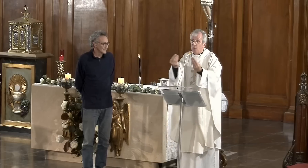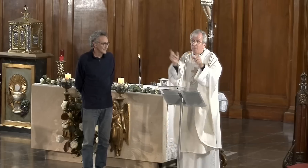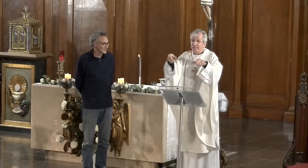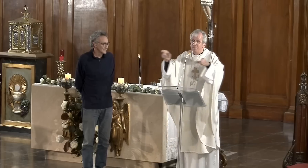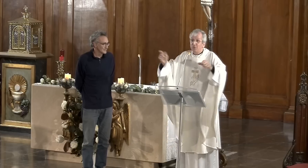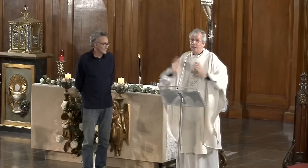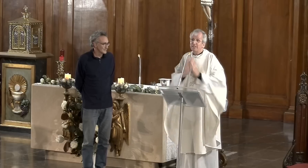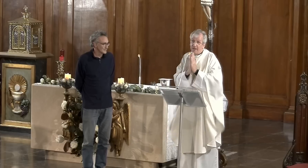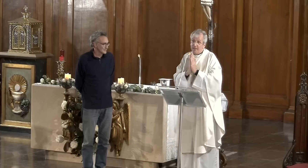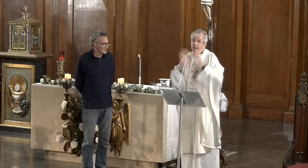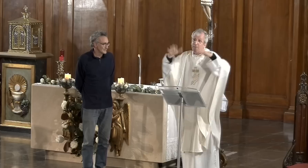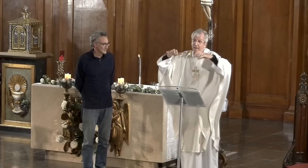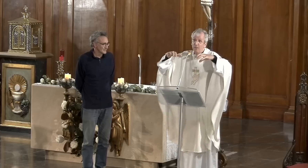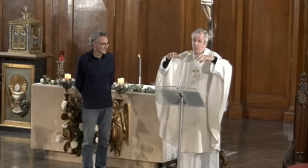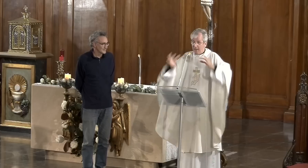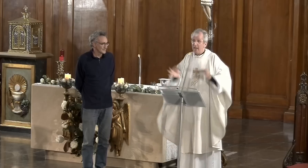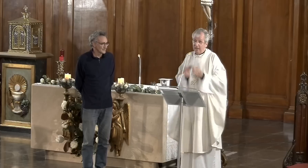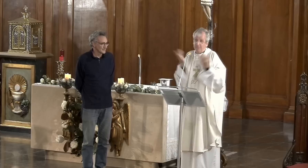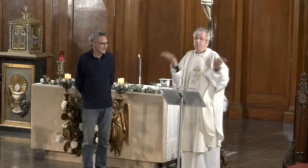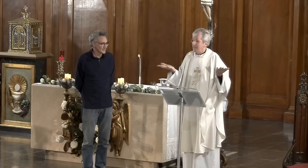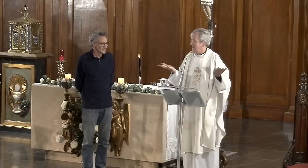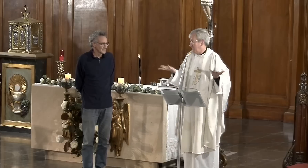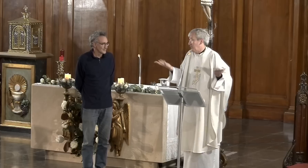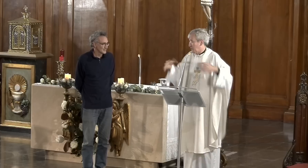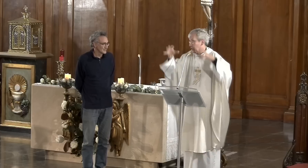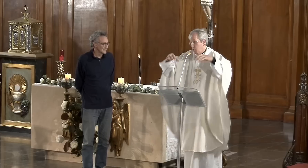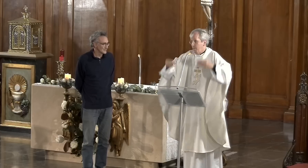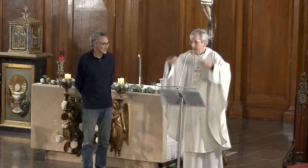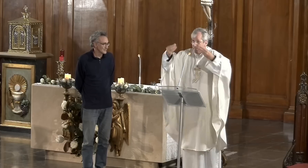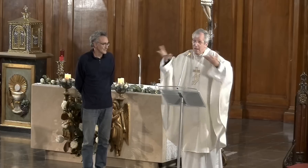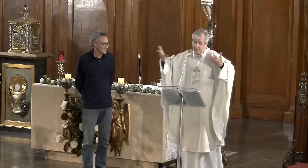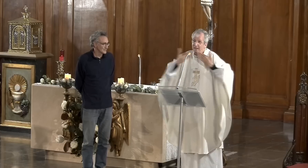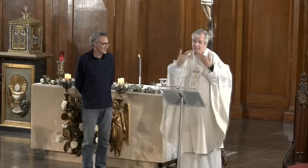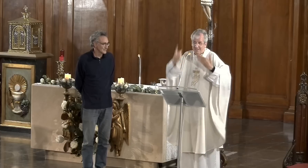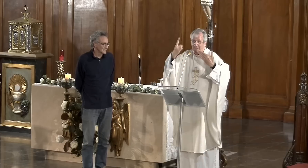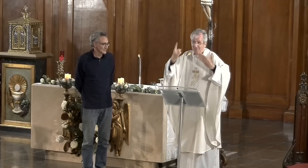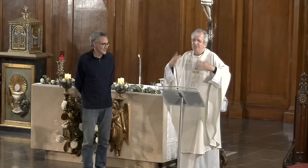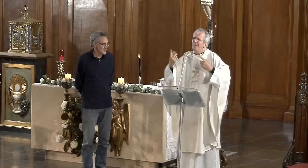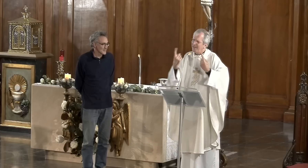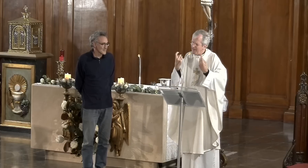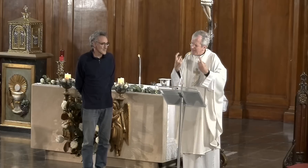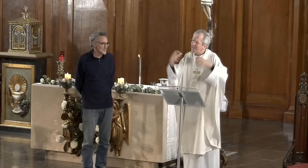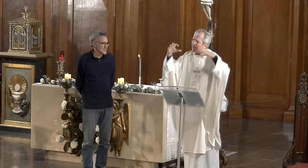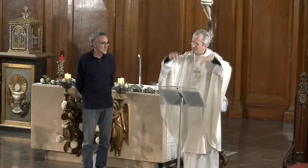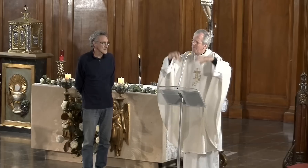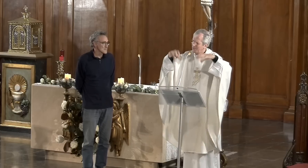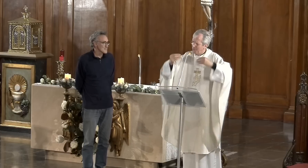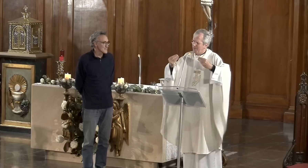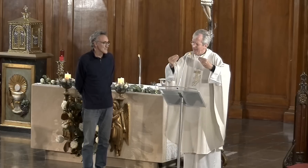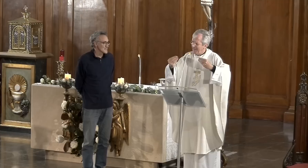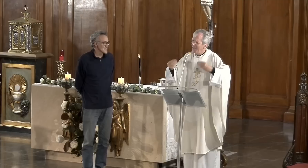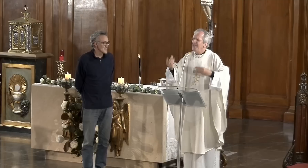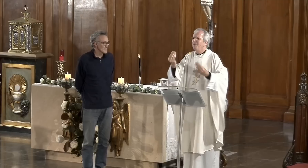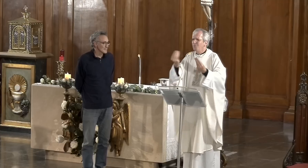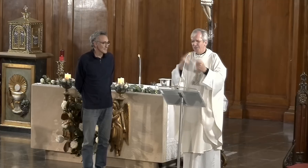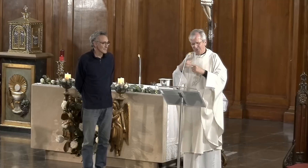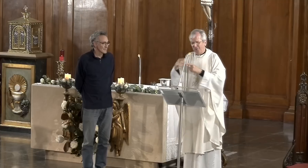cuando más personas rezan para que llueva en las misas por eso llueve más gracias a Dios y necesitamos más lluvia y muchas otras